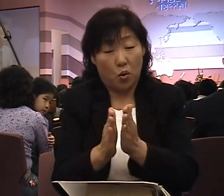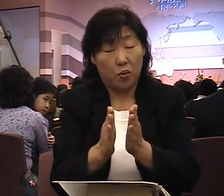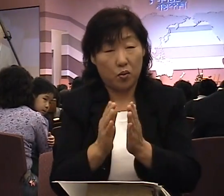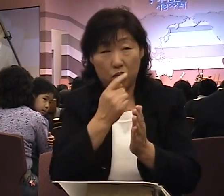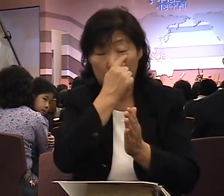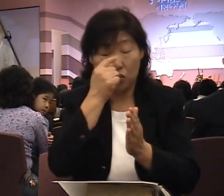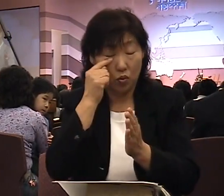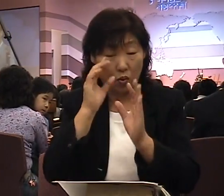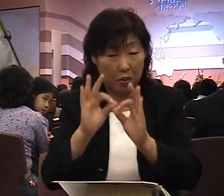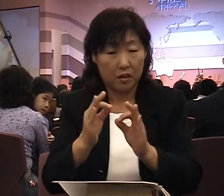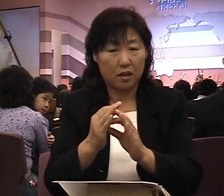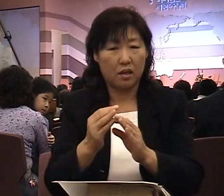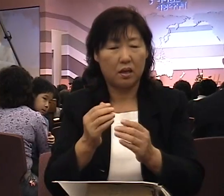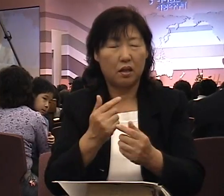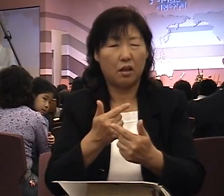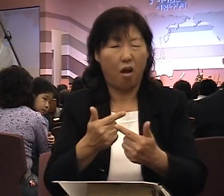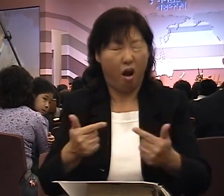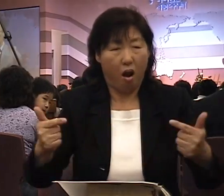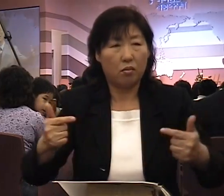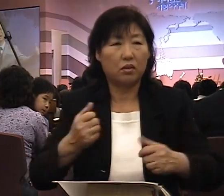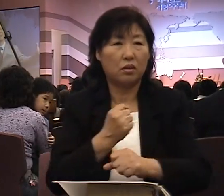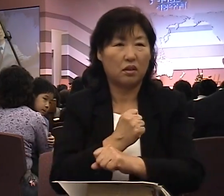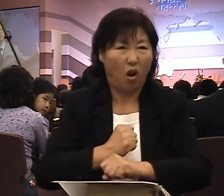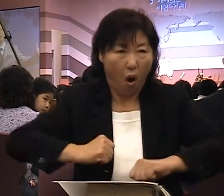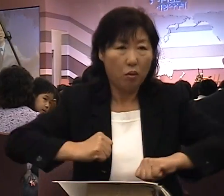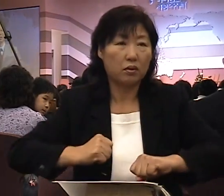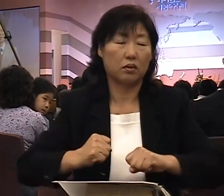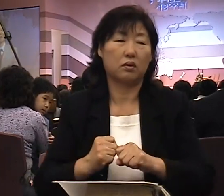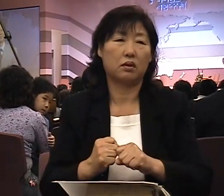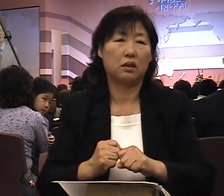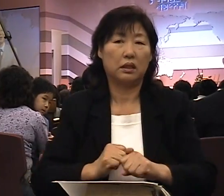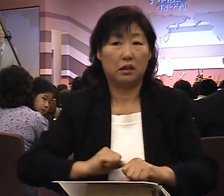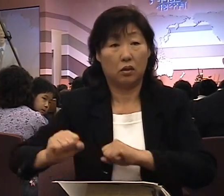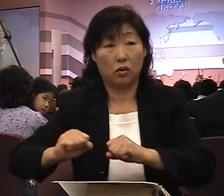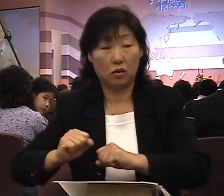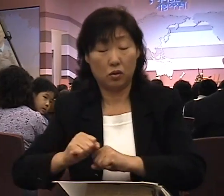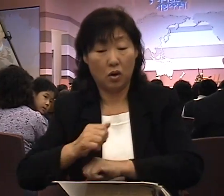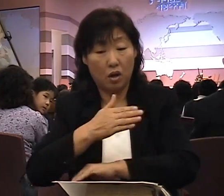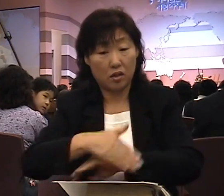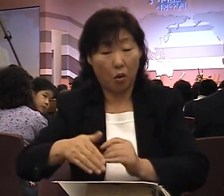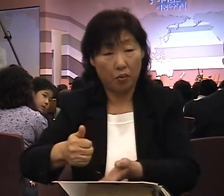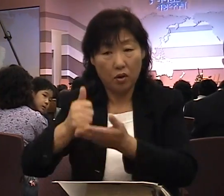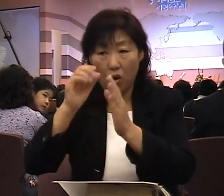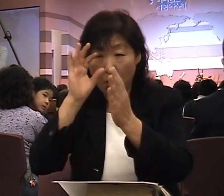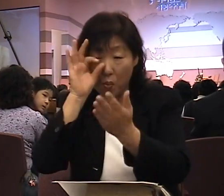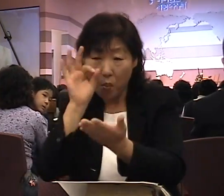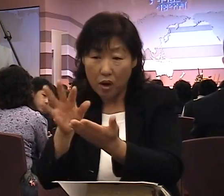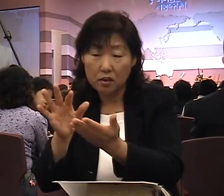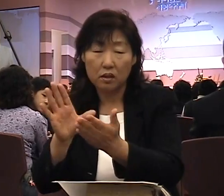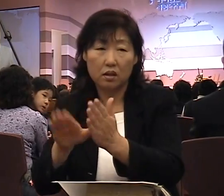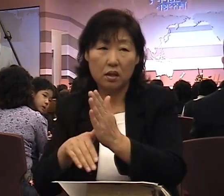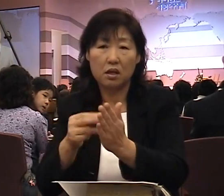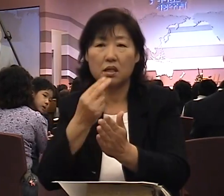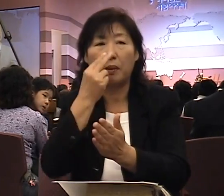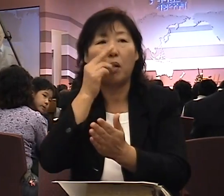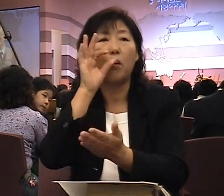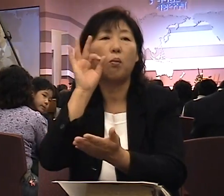그렇게 안 보이죠. 넓은 견해, 능동적인 하나님의 섭리의 견해로 봤을 때 하나님께서 생명을